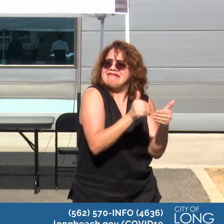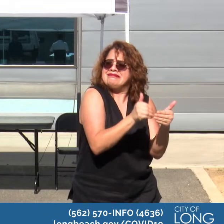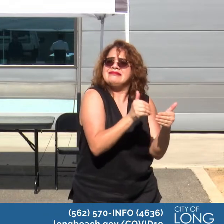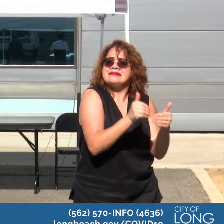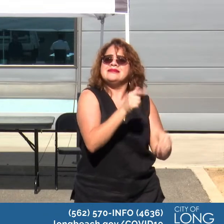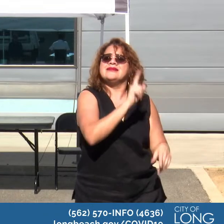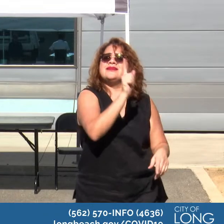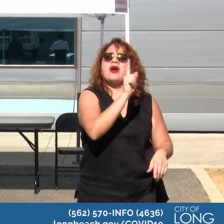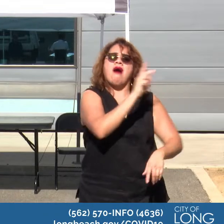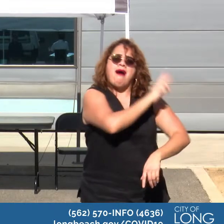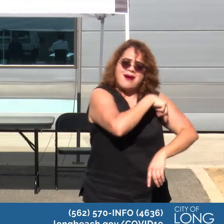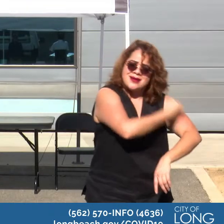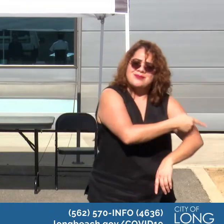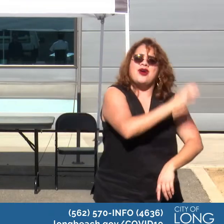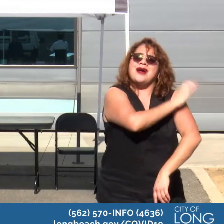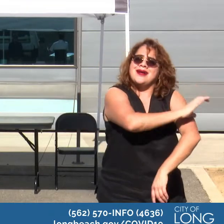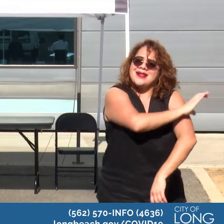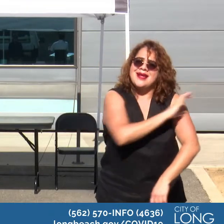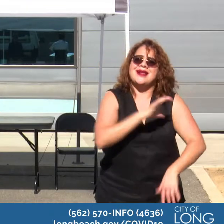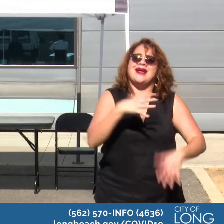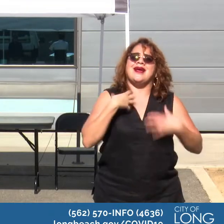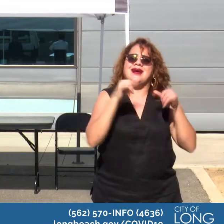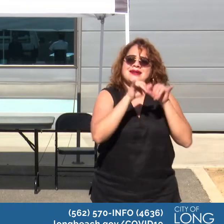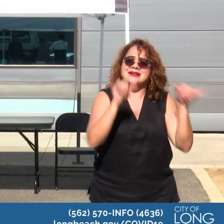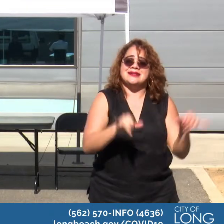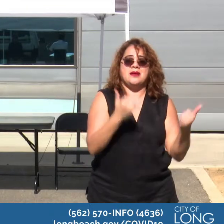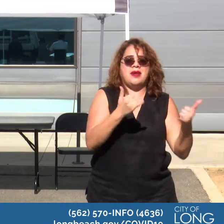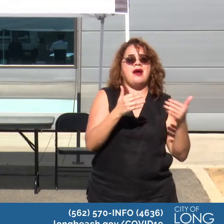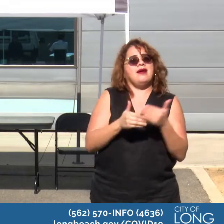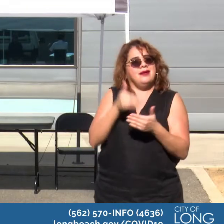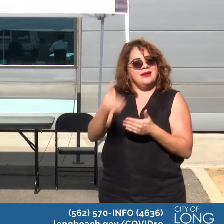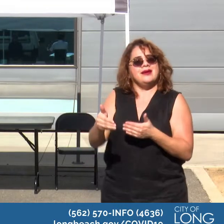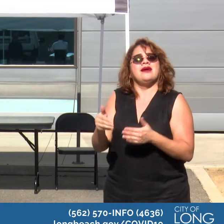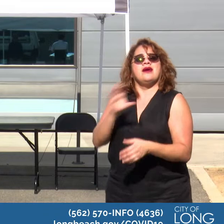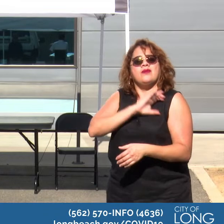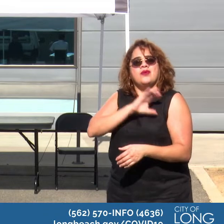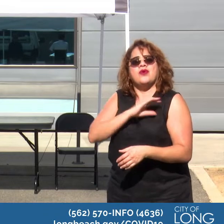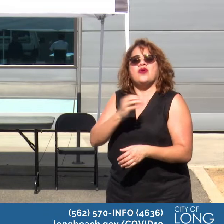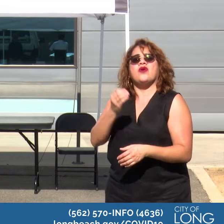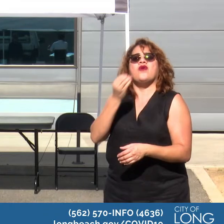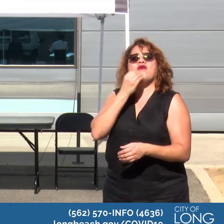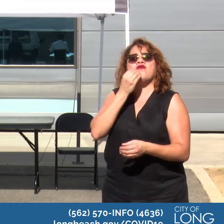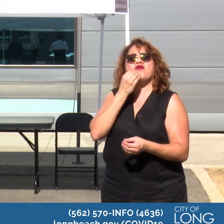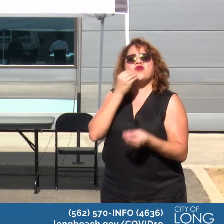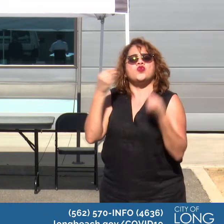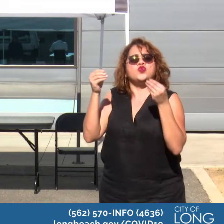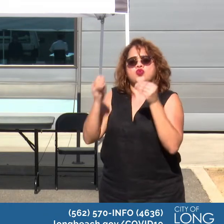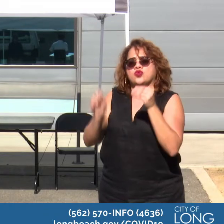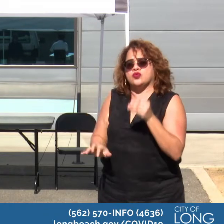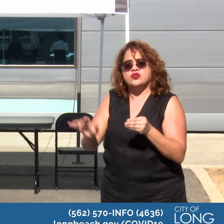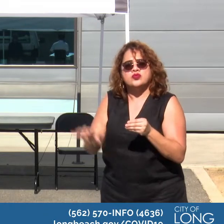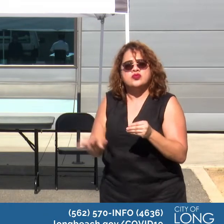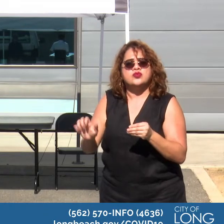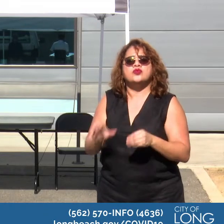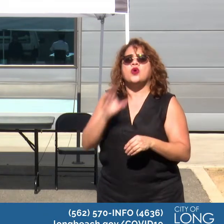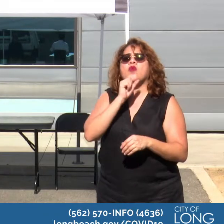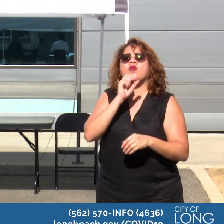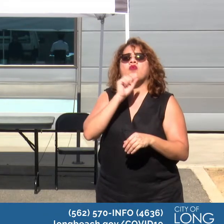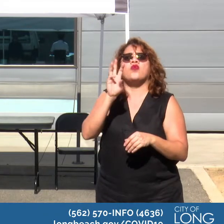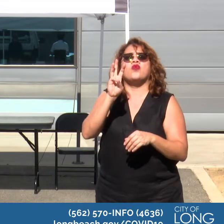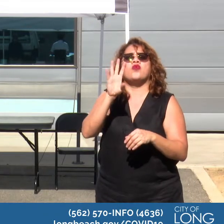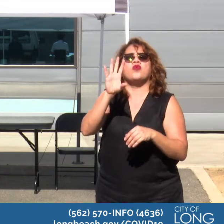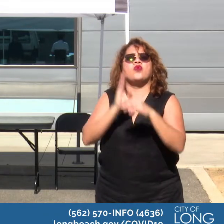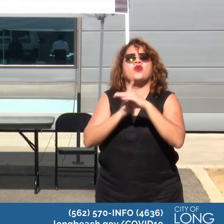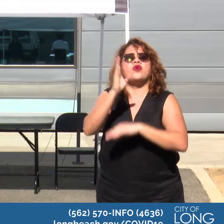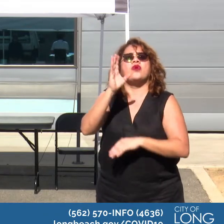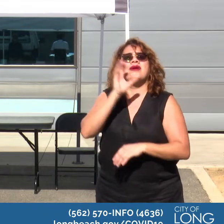vacunando policías y gente que trabaja en los supermercados y gente que tiene 65 y más. Y yo creo que es porque